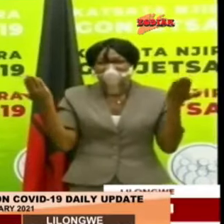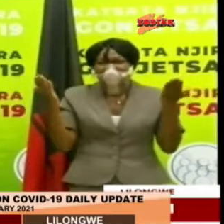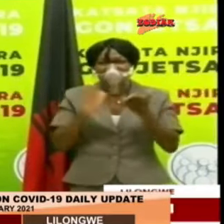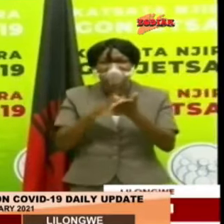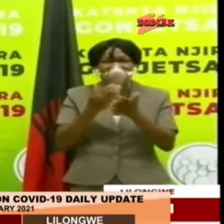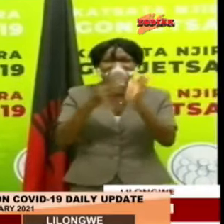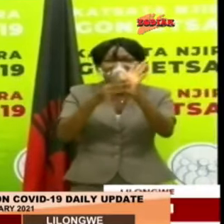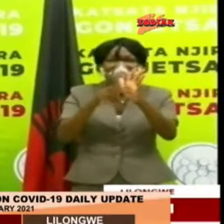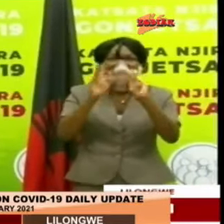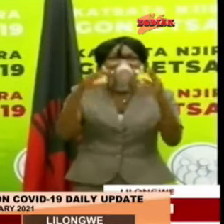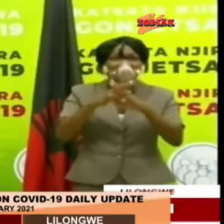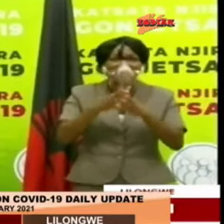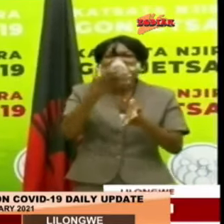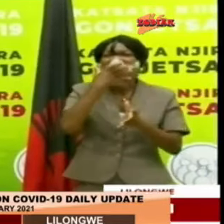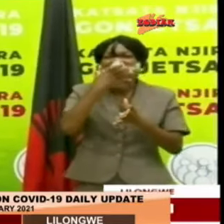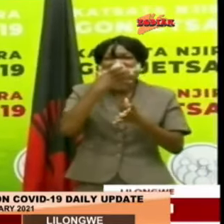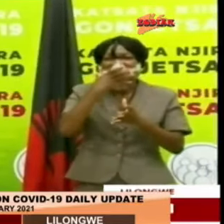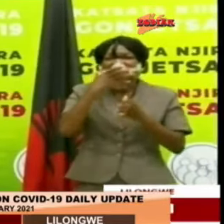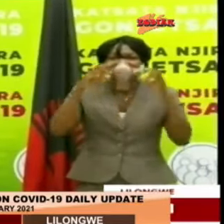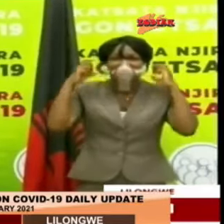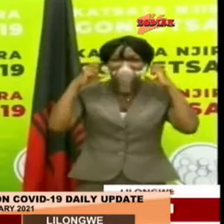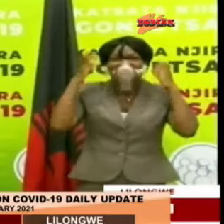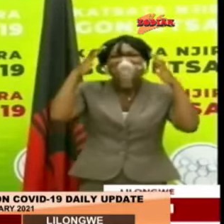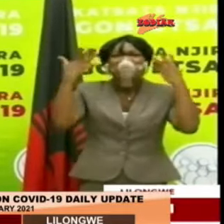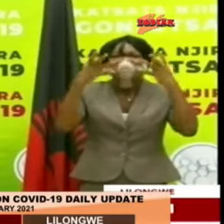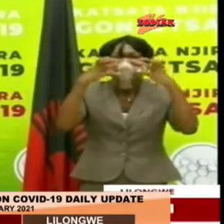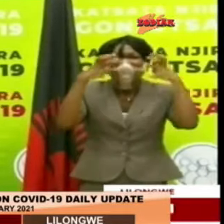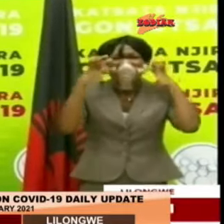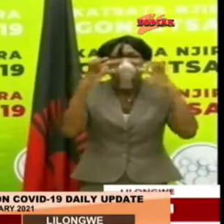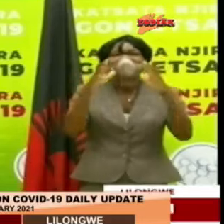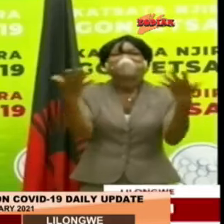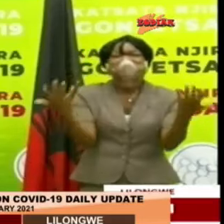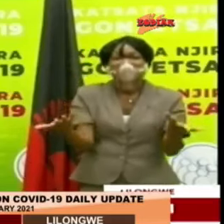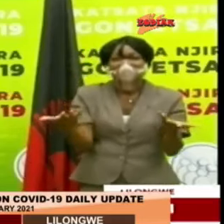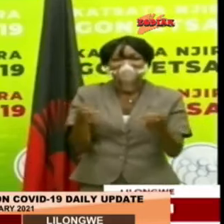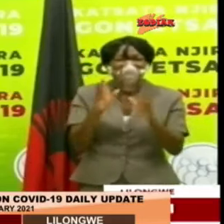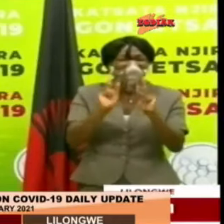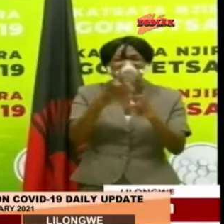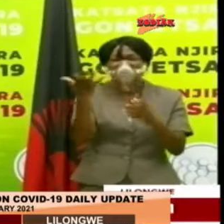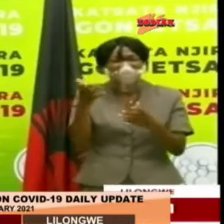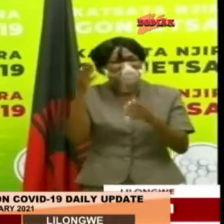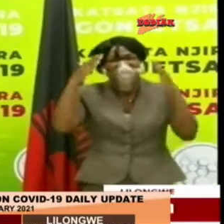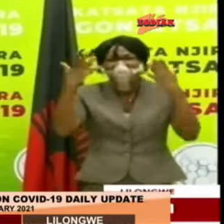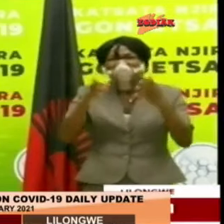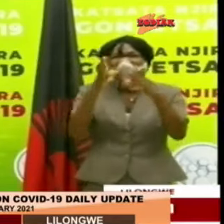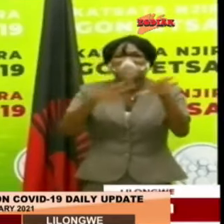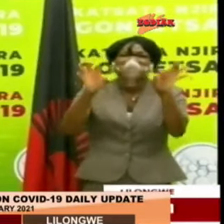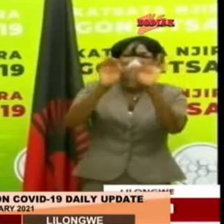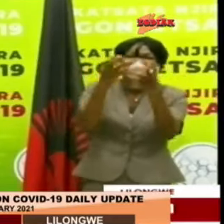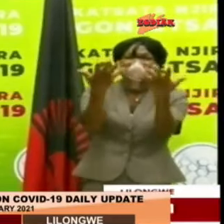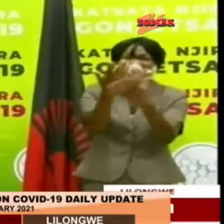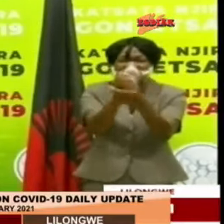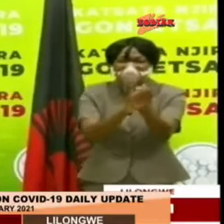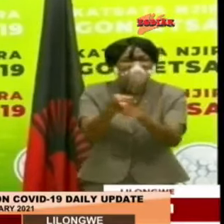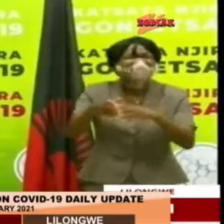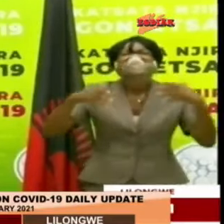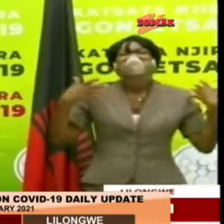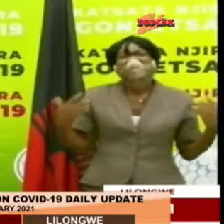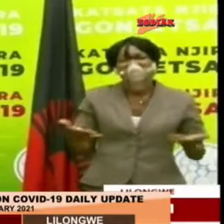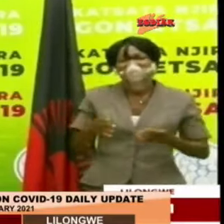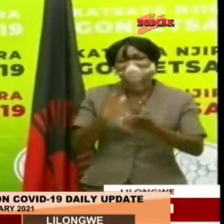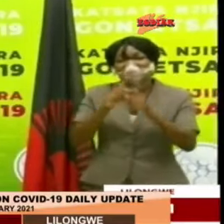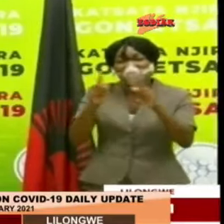sakudziwa kuti kodi maski tivale bwanji mpakana pano ena abe sakudziwa kufunika kwake kosamba manja mpakana pano ena sakudziwabe